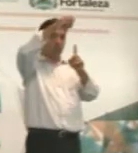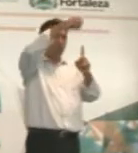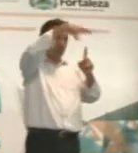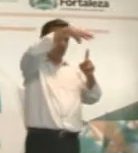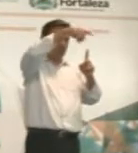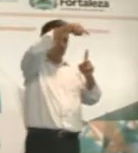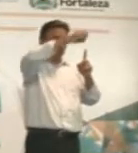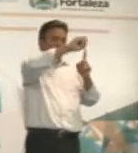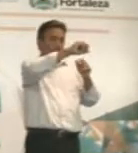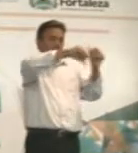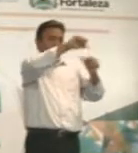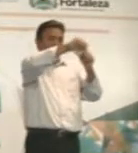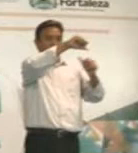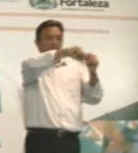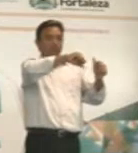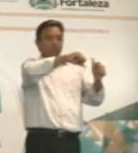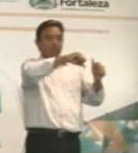X.